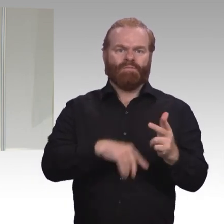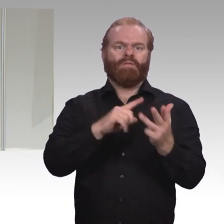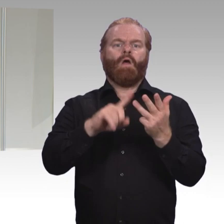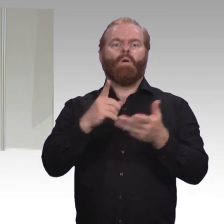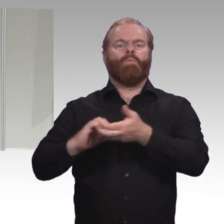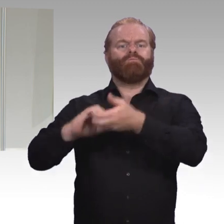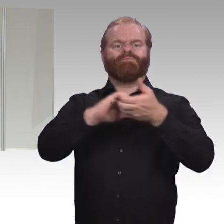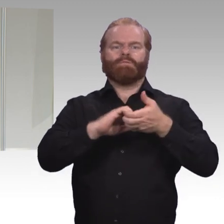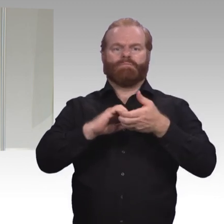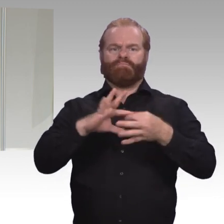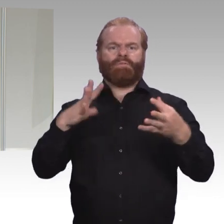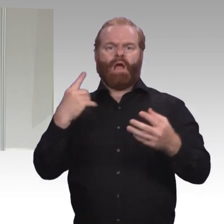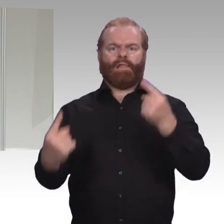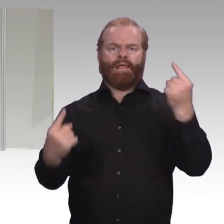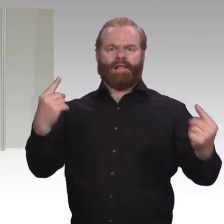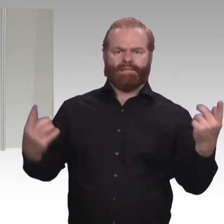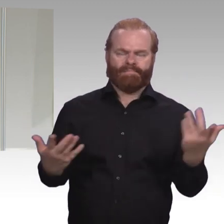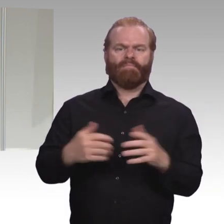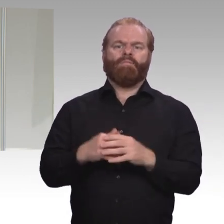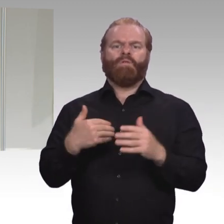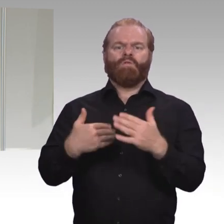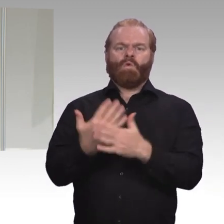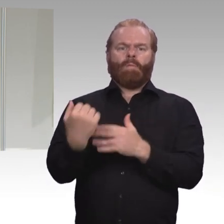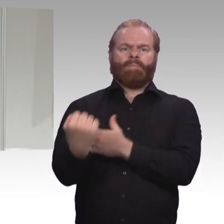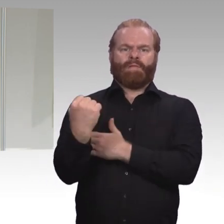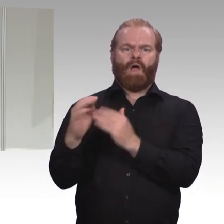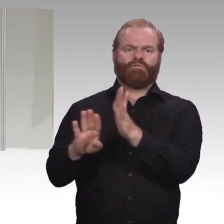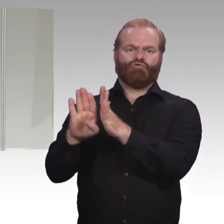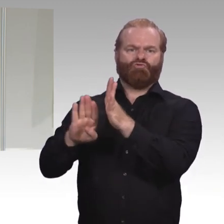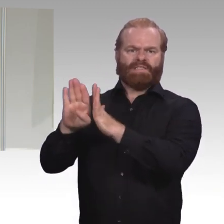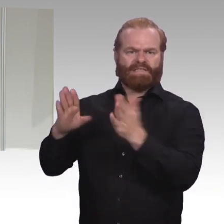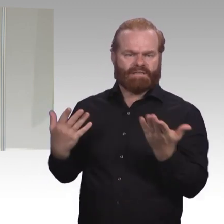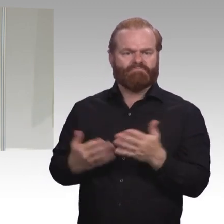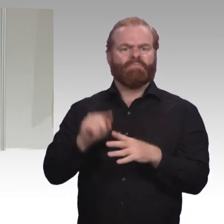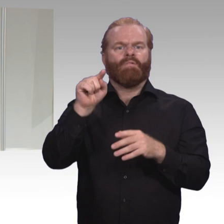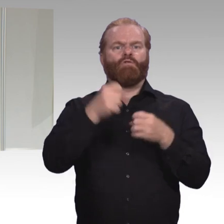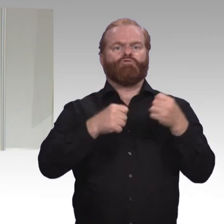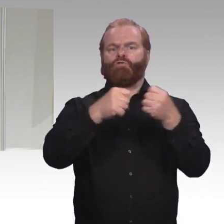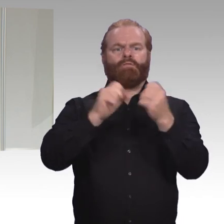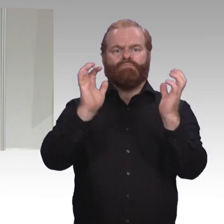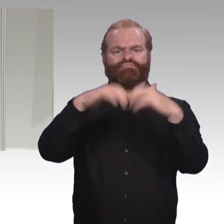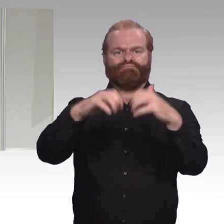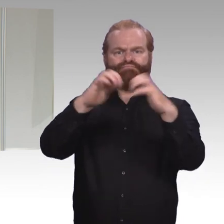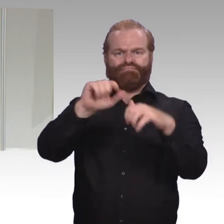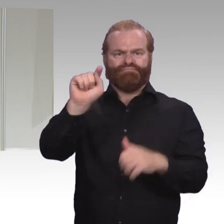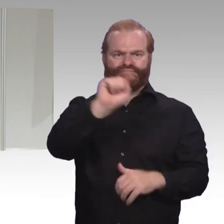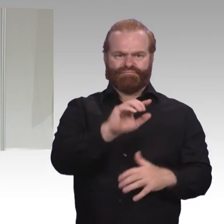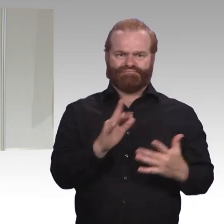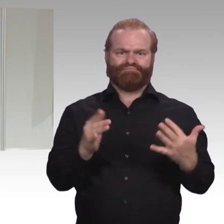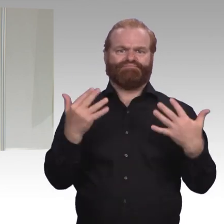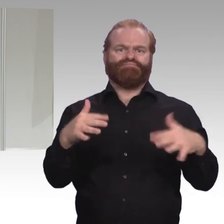dem Hintergrund der aktuellen Weltprobleme Ihr Begriff von Sicherheitspolitik